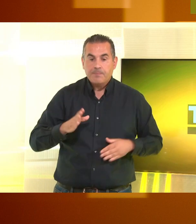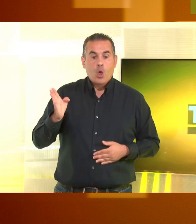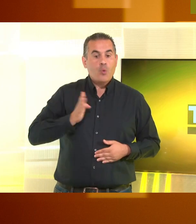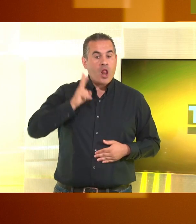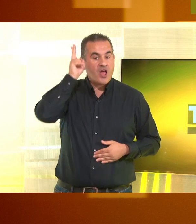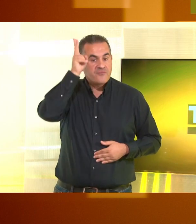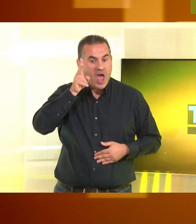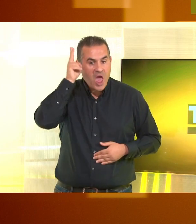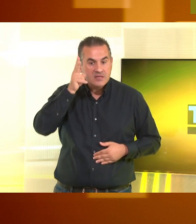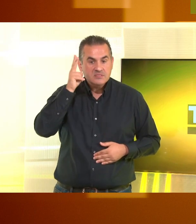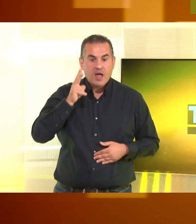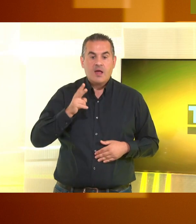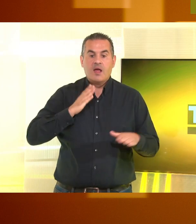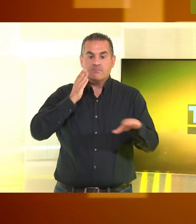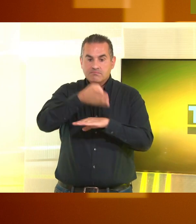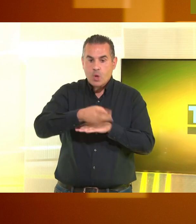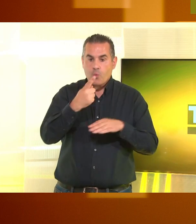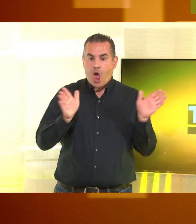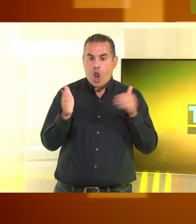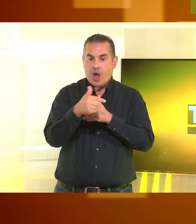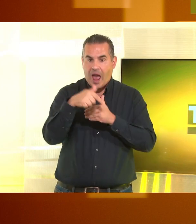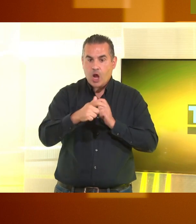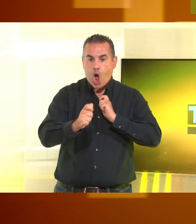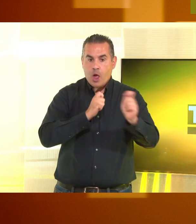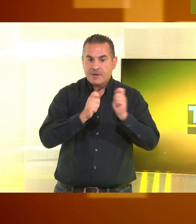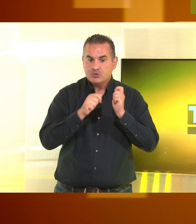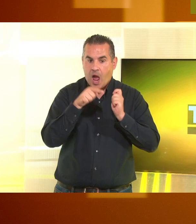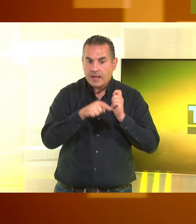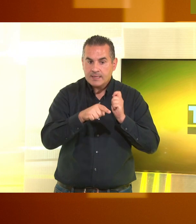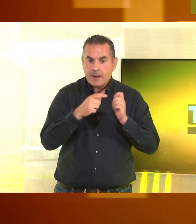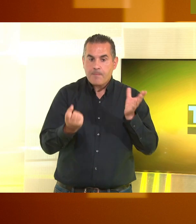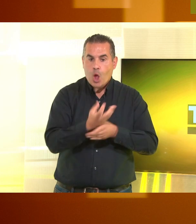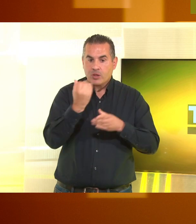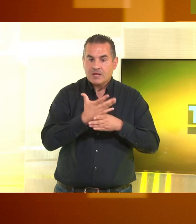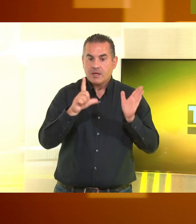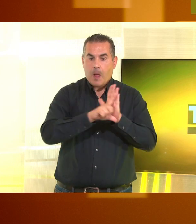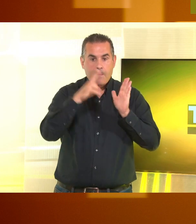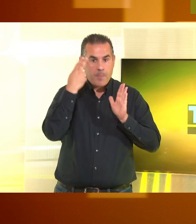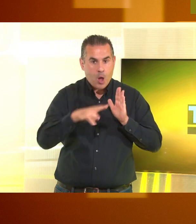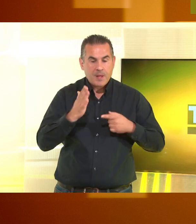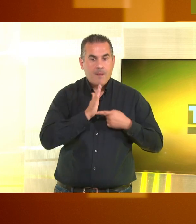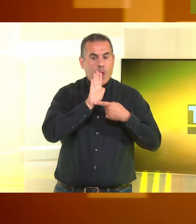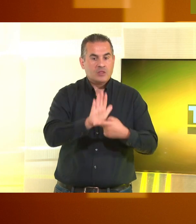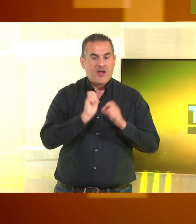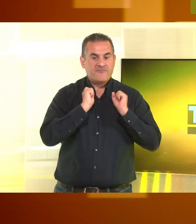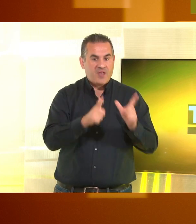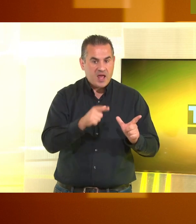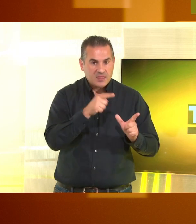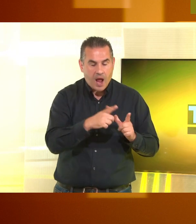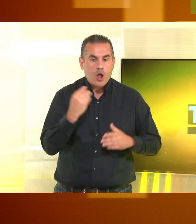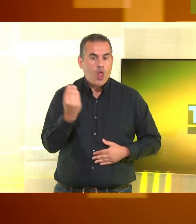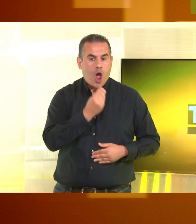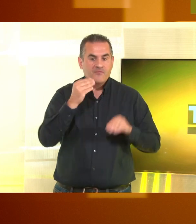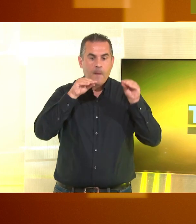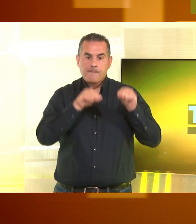storico, all'interno di un'area pedonale frequentata da turisti e ad alta densità commerciale. Il rappresentante legale della